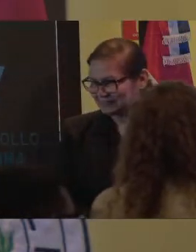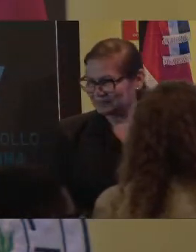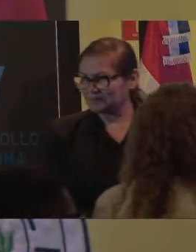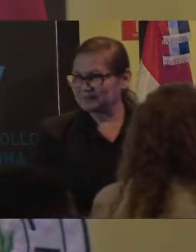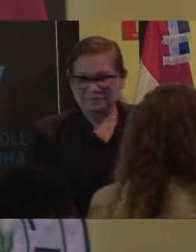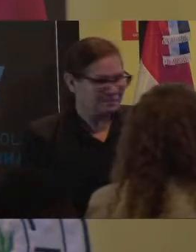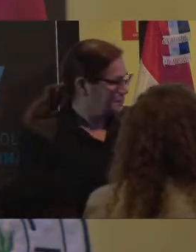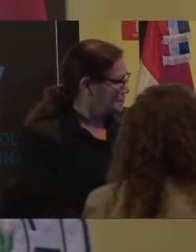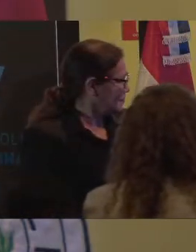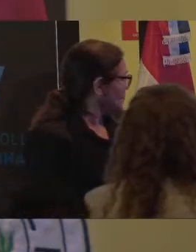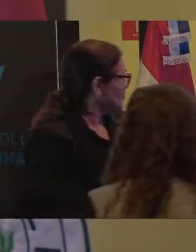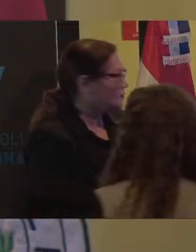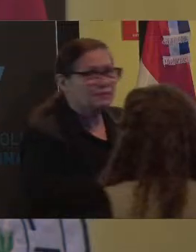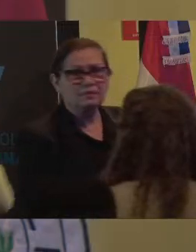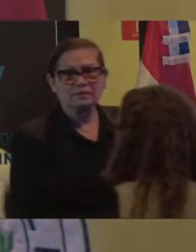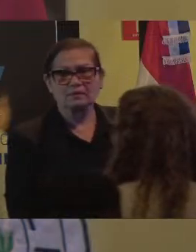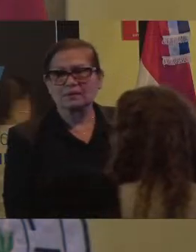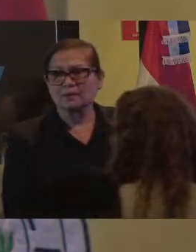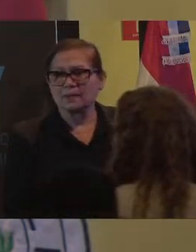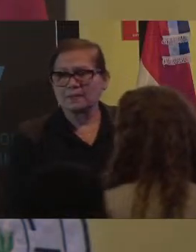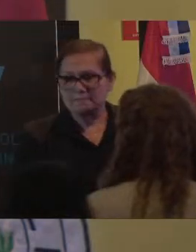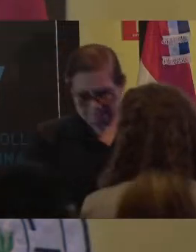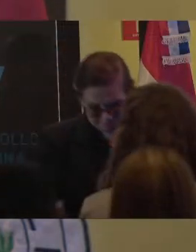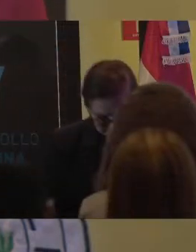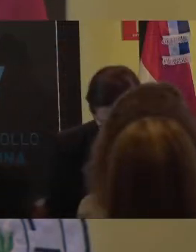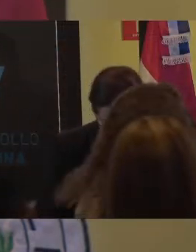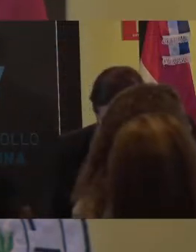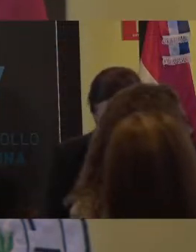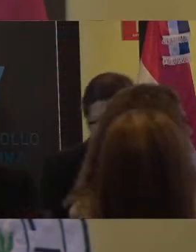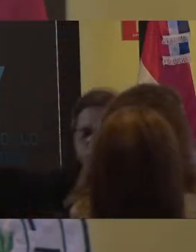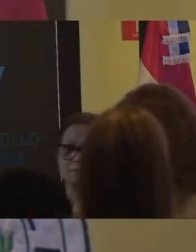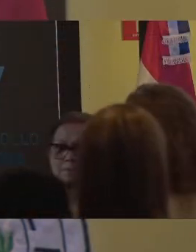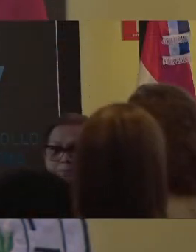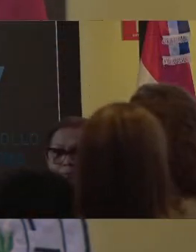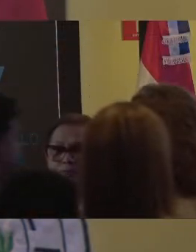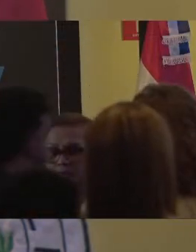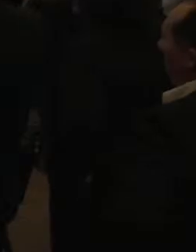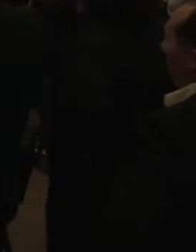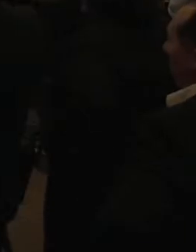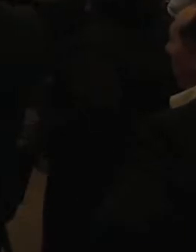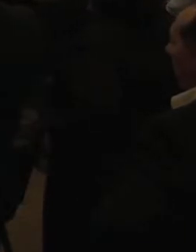Los compañeros de comunicación, por favor.